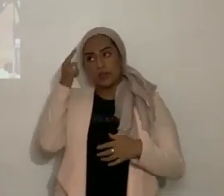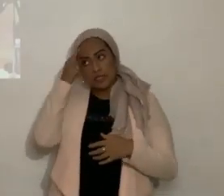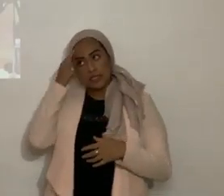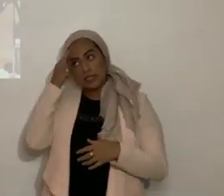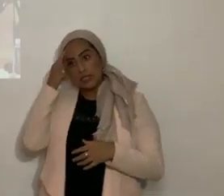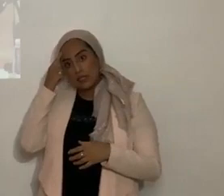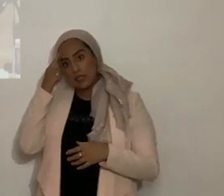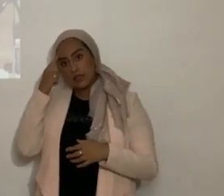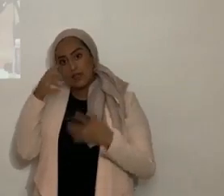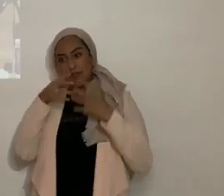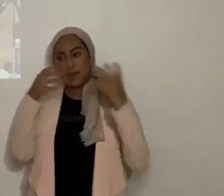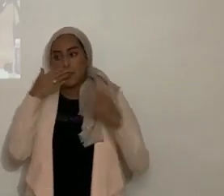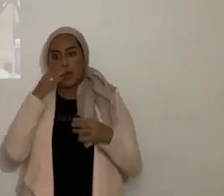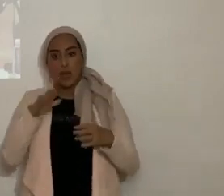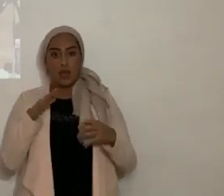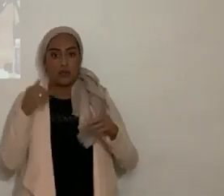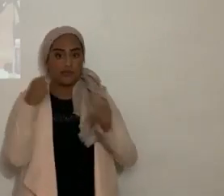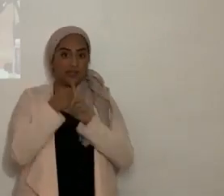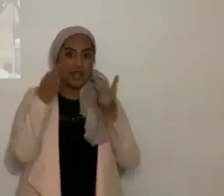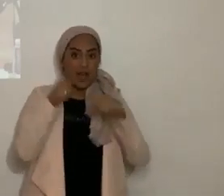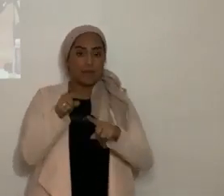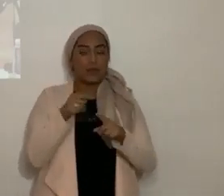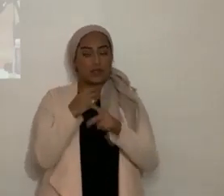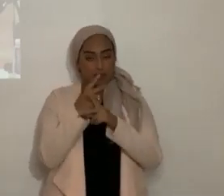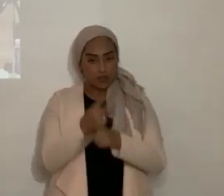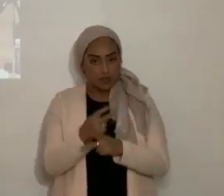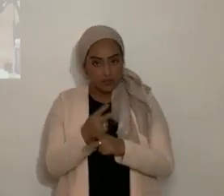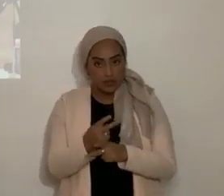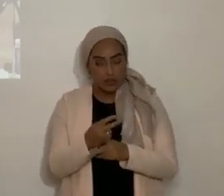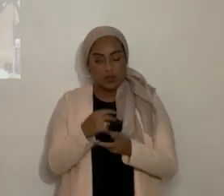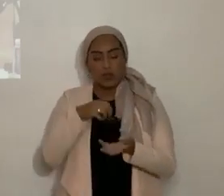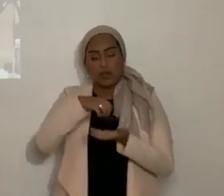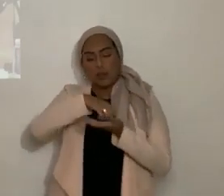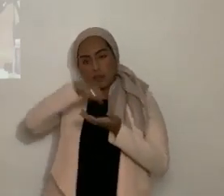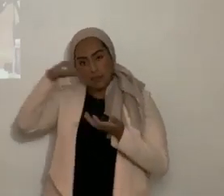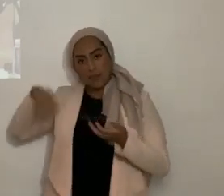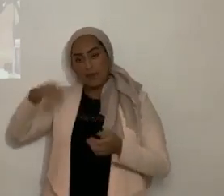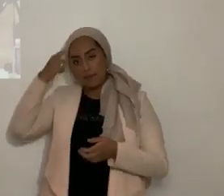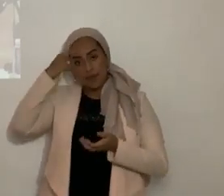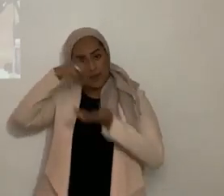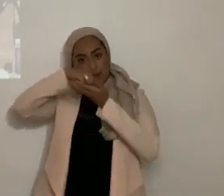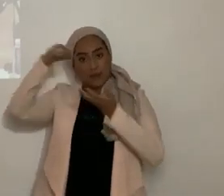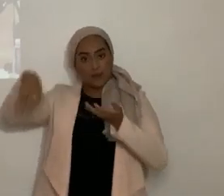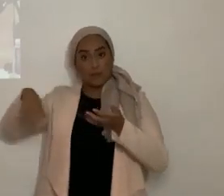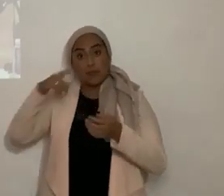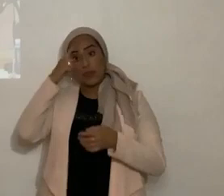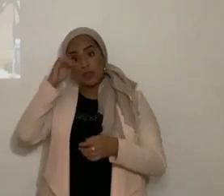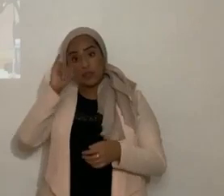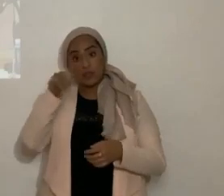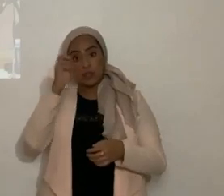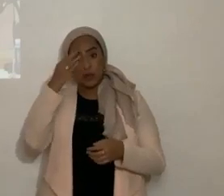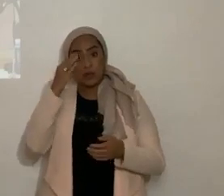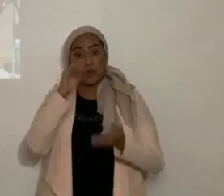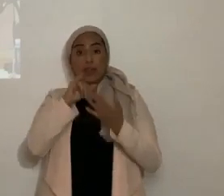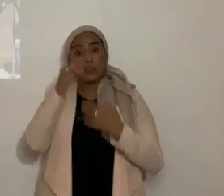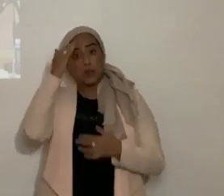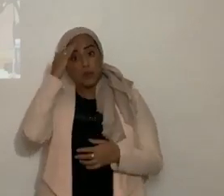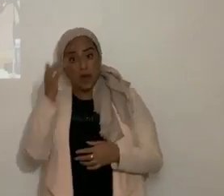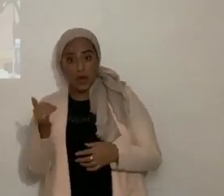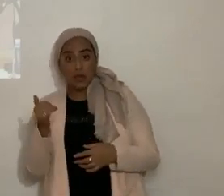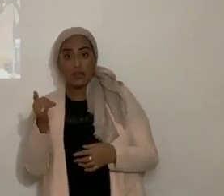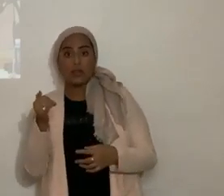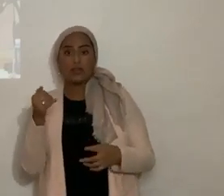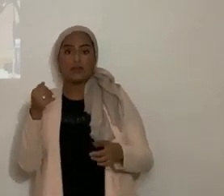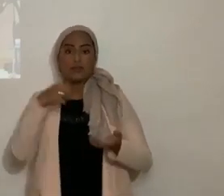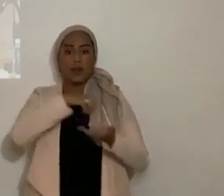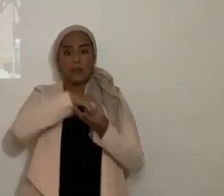que es tan horrible te suceda? Cuidado, quítalo de tu pensamiento, porque aquí Job, por esa razón,